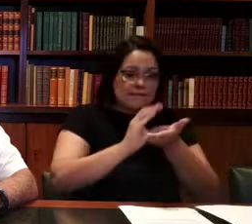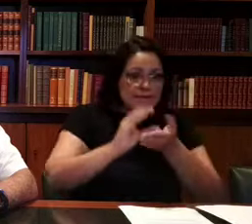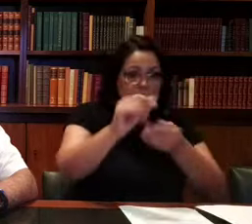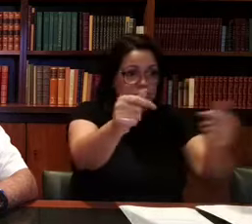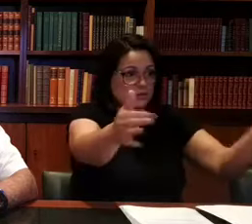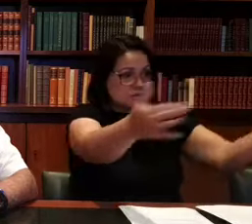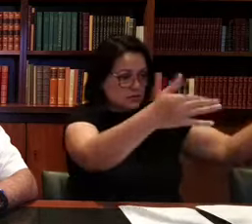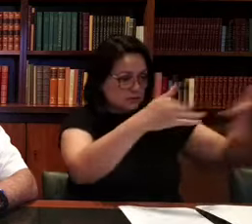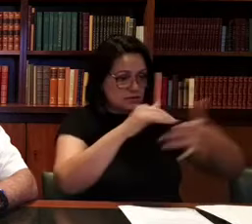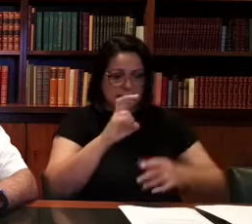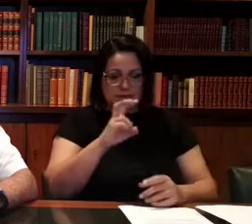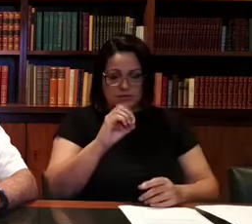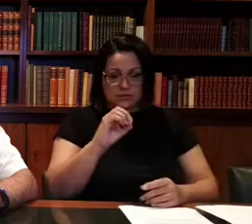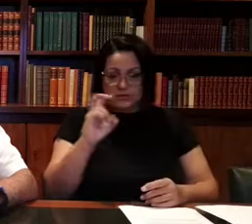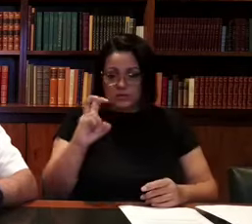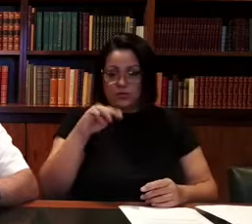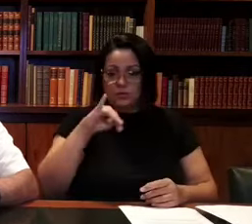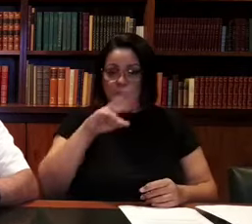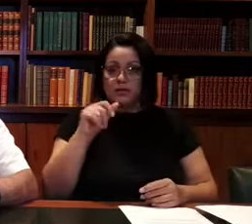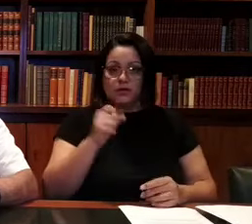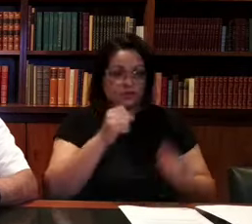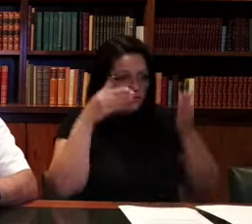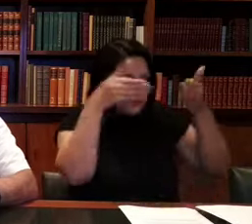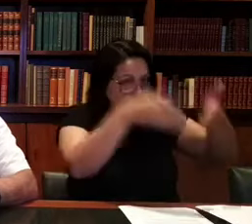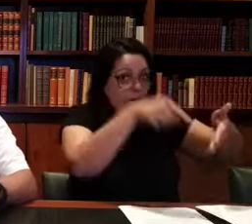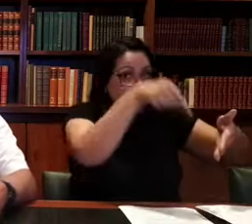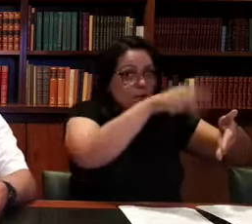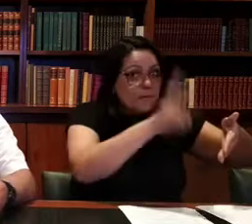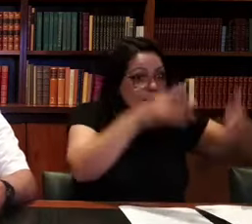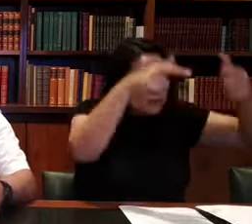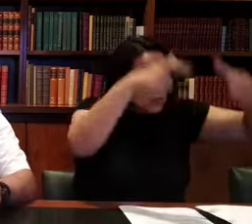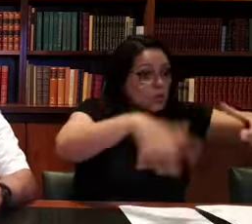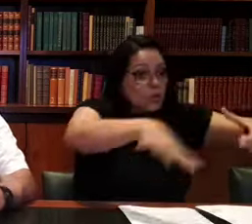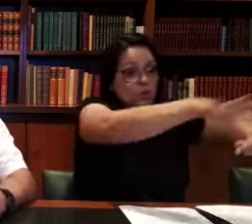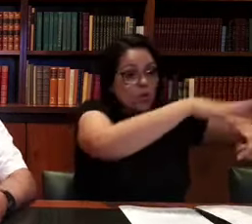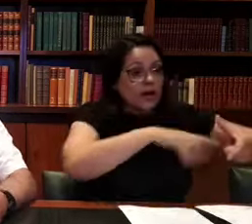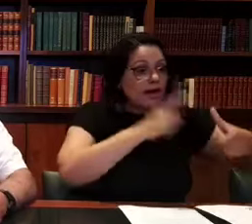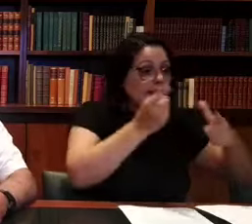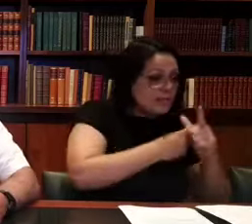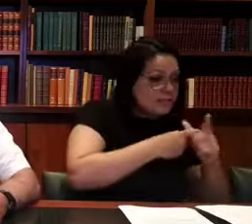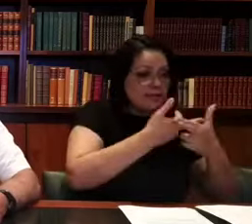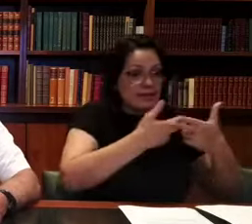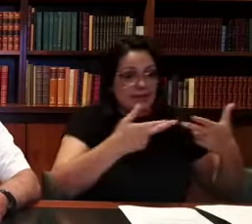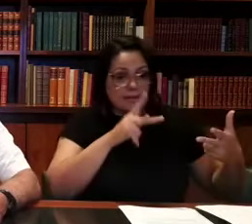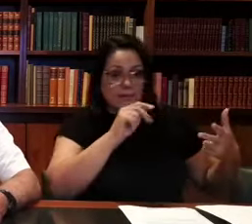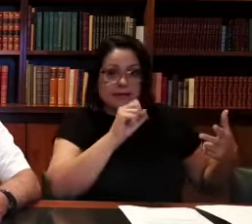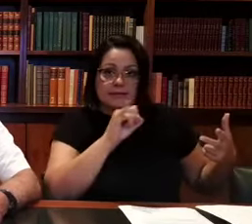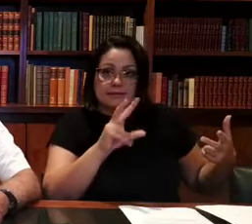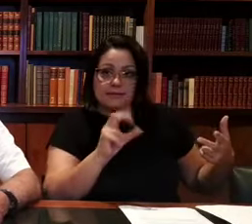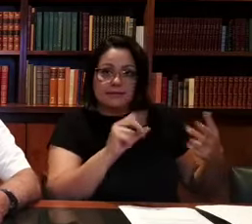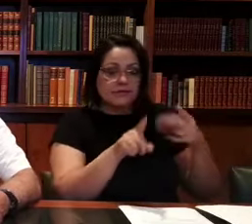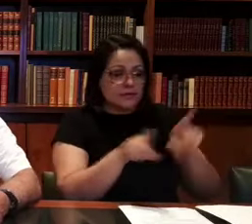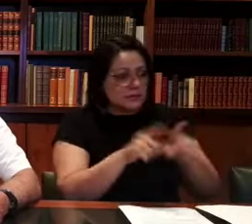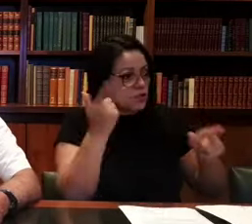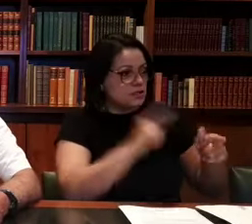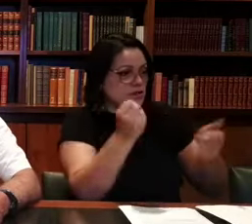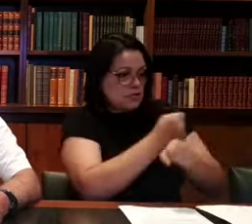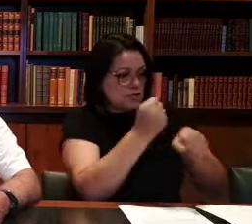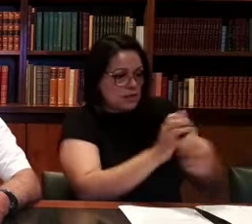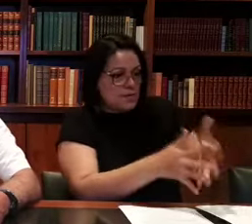extraordinário 505 milhões que estão sendo investidos no porto para resolver passivos né justamente para aumentar a capacidade do Porto